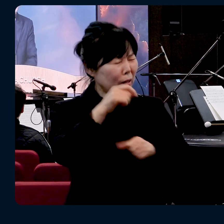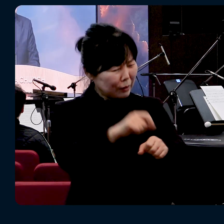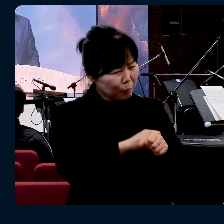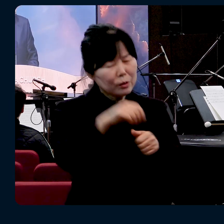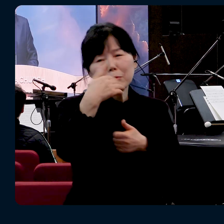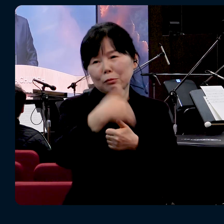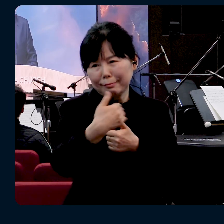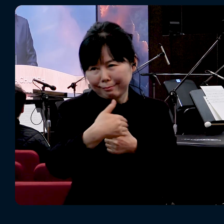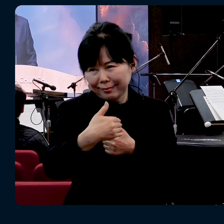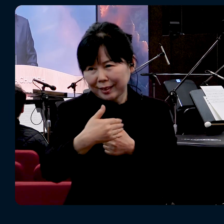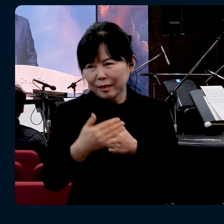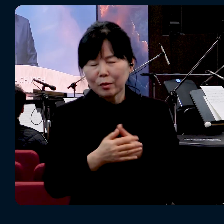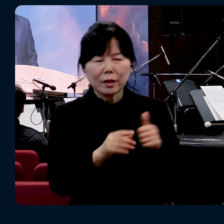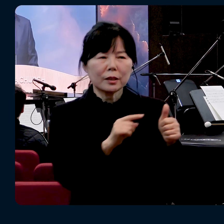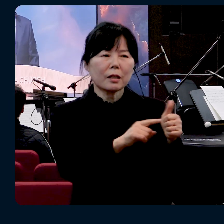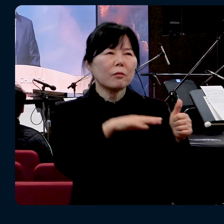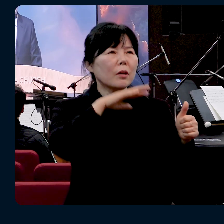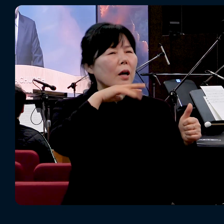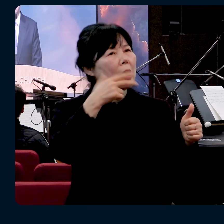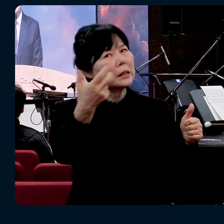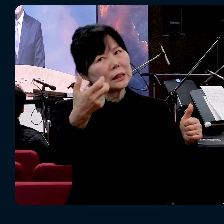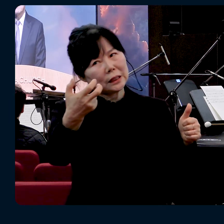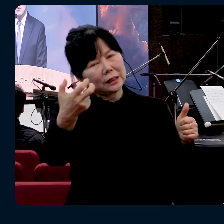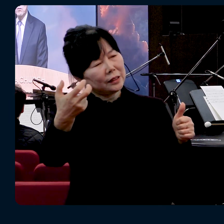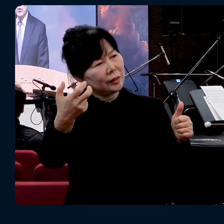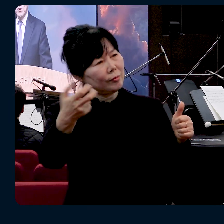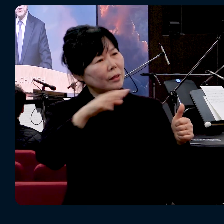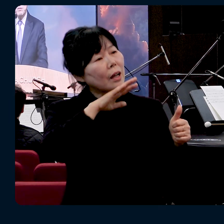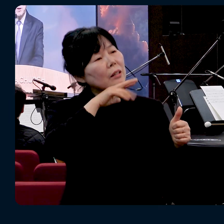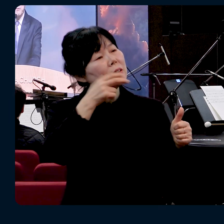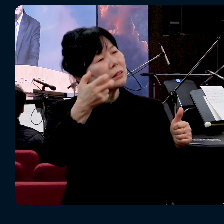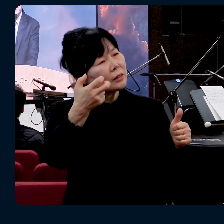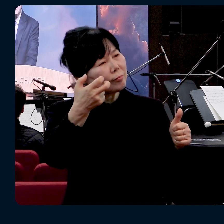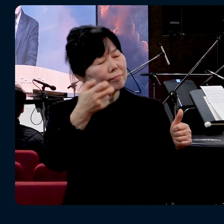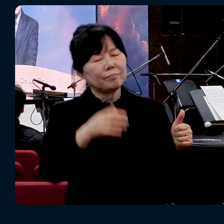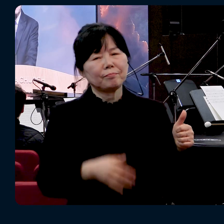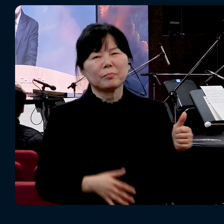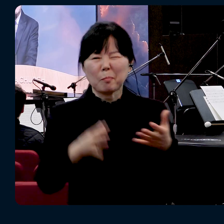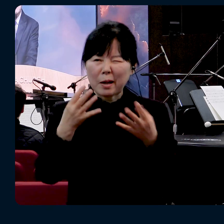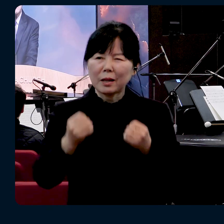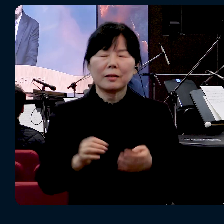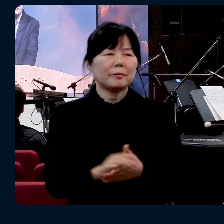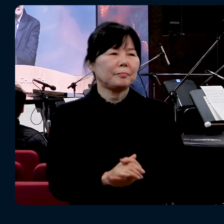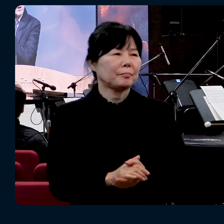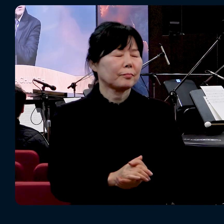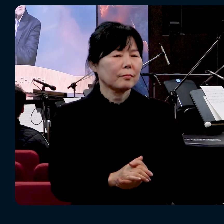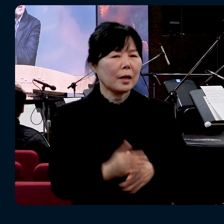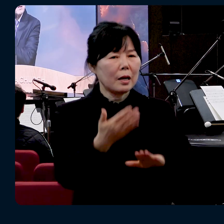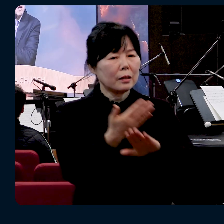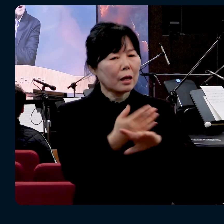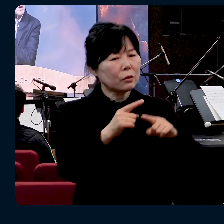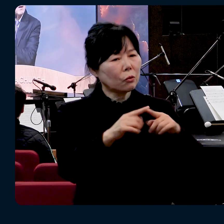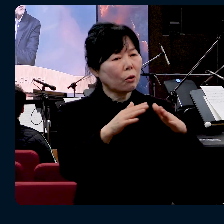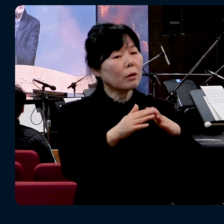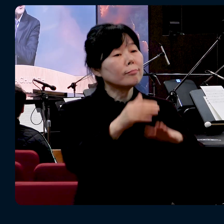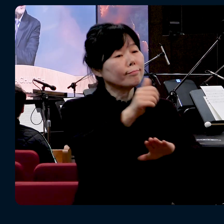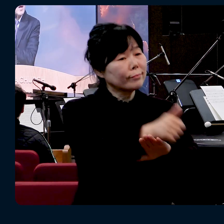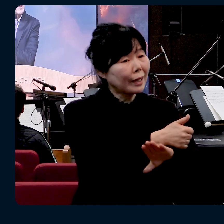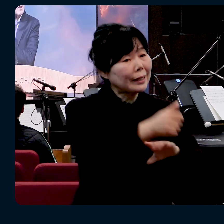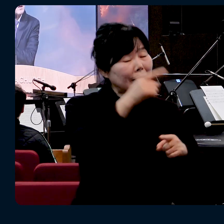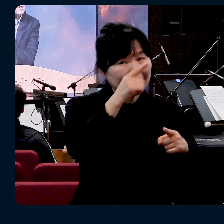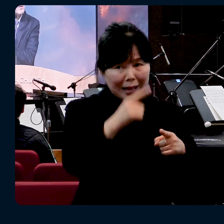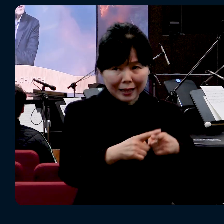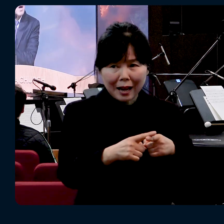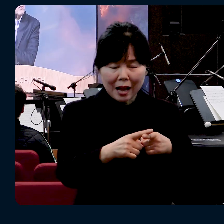됐는데, 가보니까 그분은 나이가 한 70세쯤 된 그런 분이셨습니다. 다른 교회